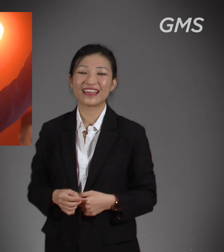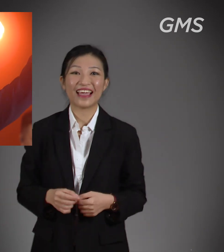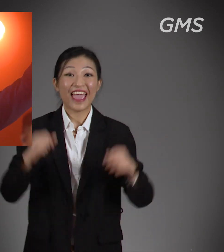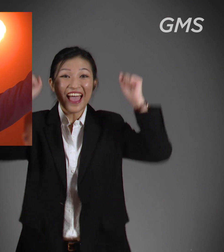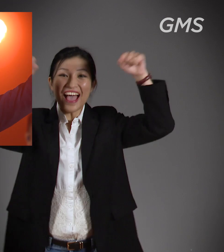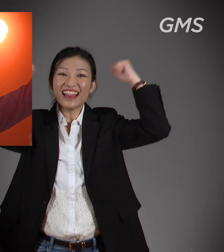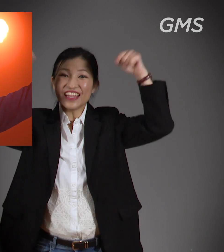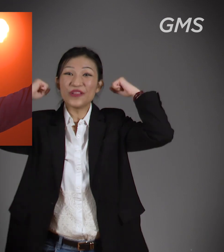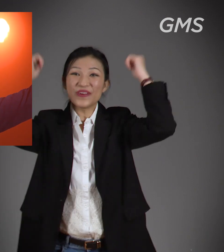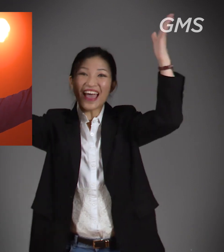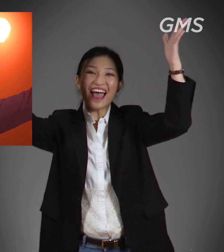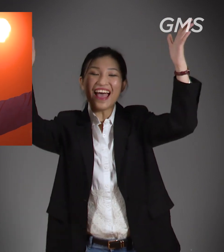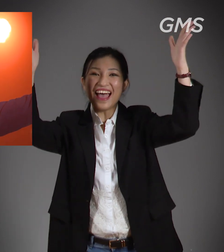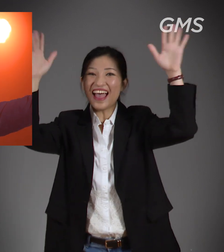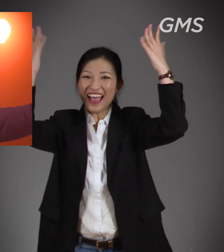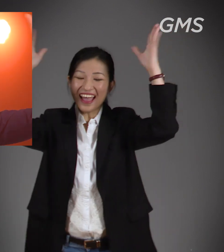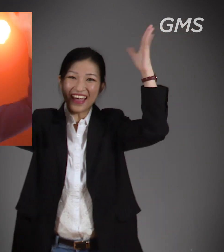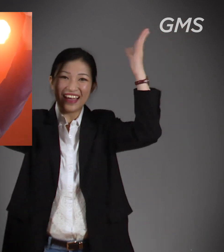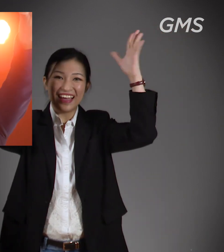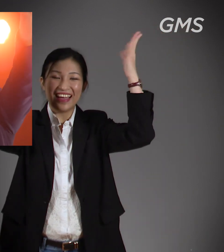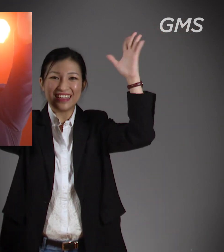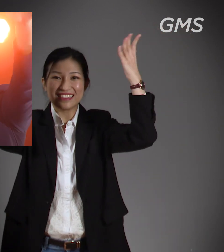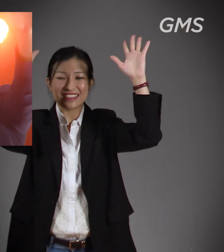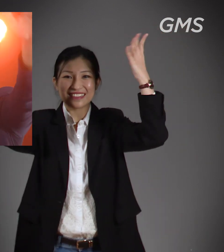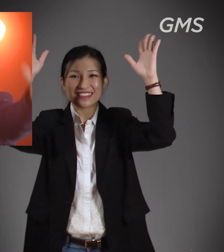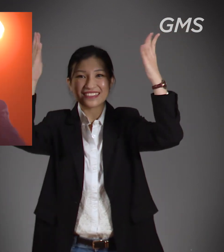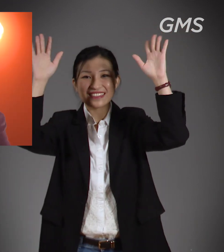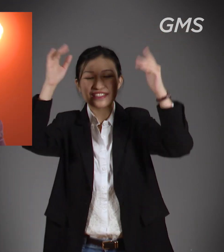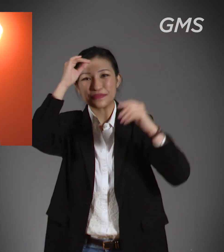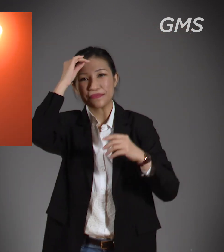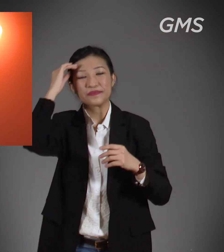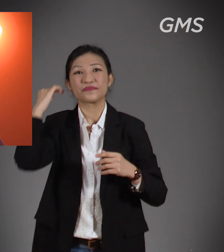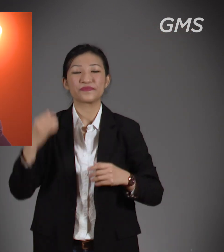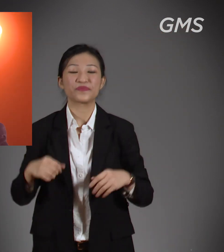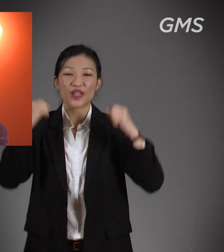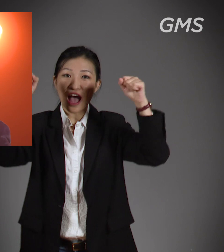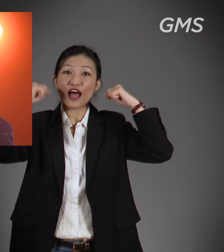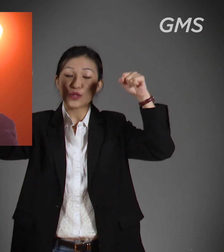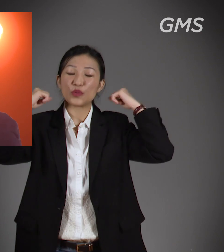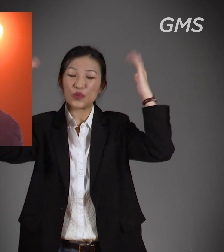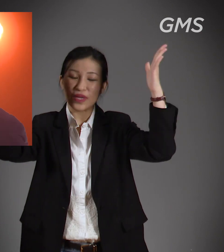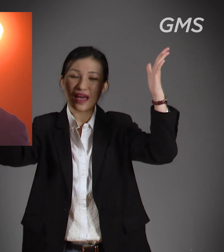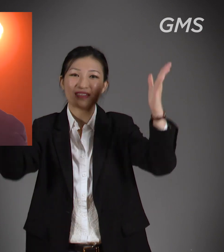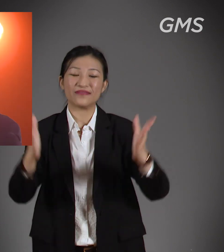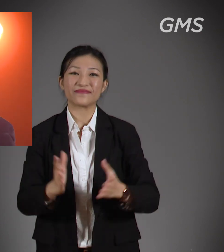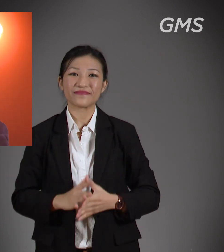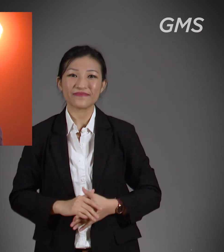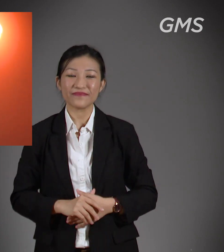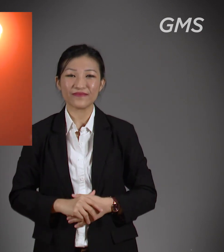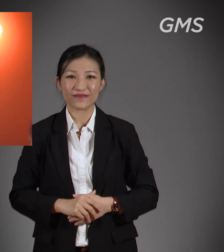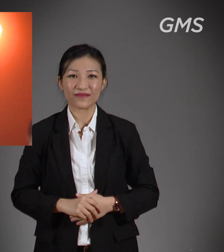Haleluya, berikan sorak-sorai bagi Tuhan sekali lagi. Oh, pujilah Kau Tuhan. Haleluya. Thank you Jesus.